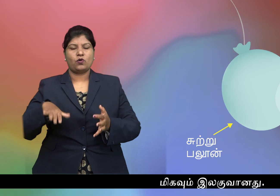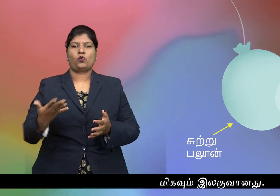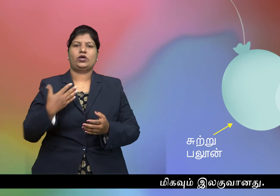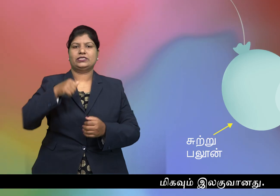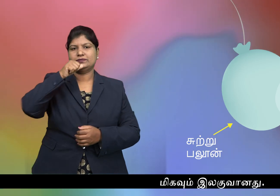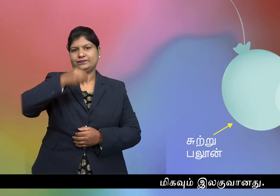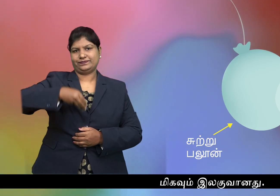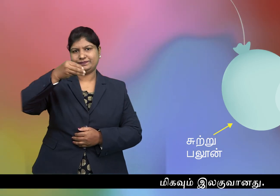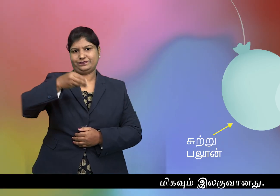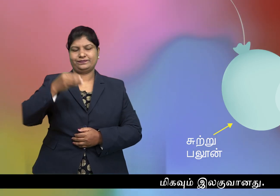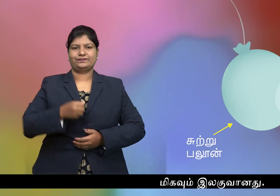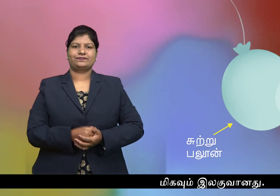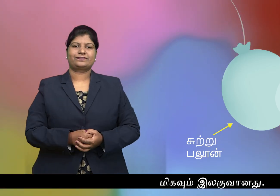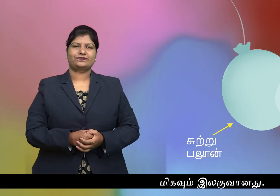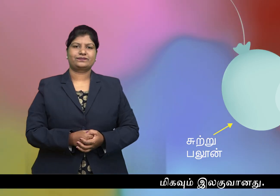மிகவும் இலகுவானது.